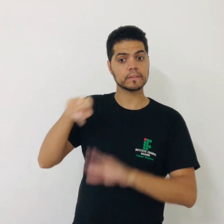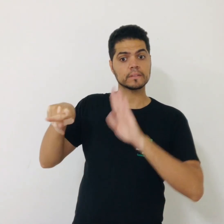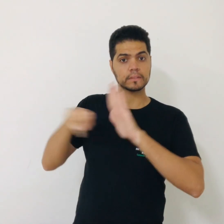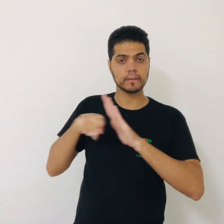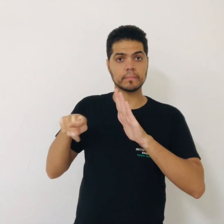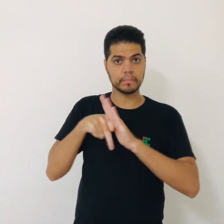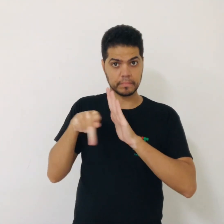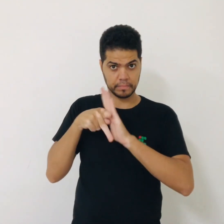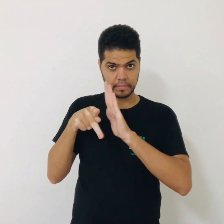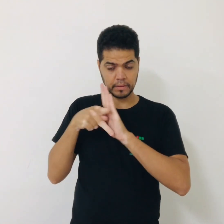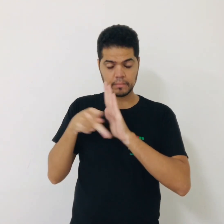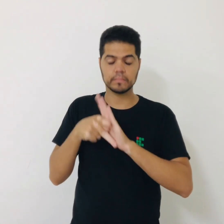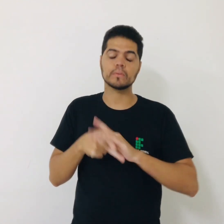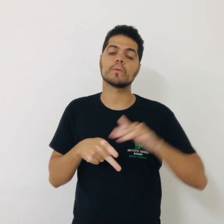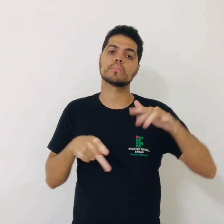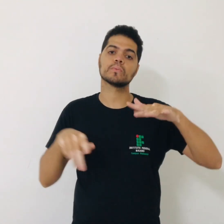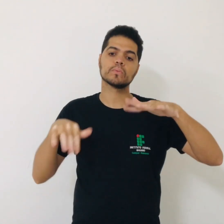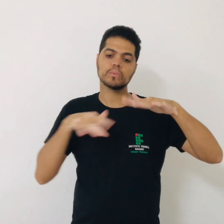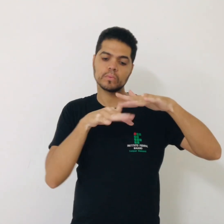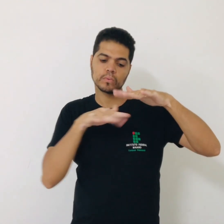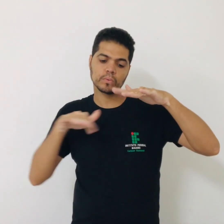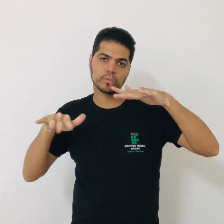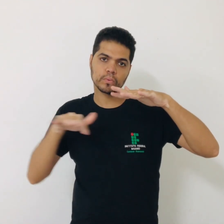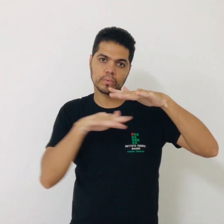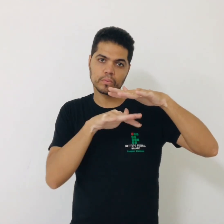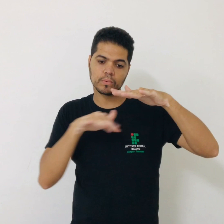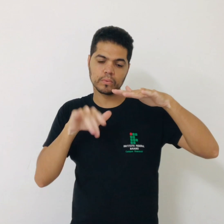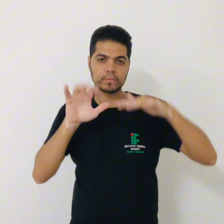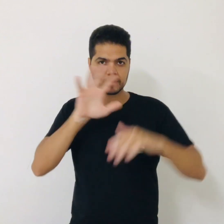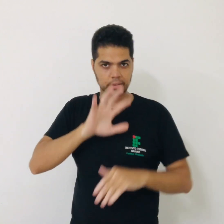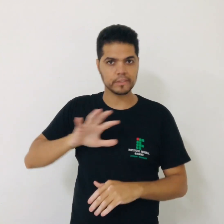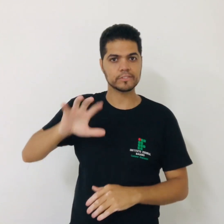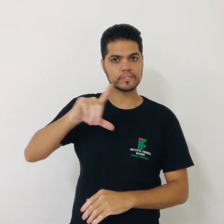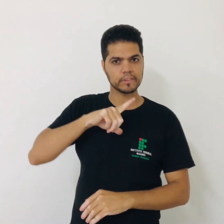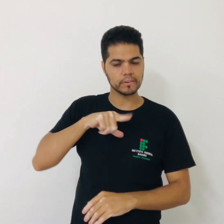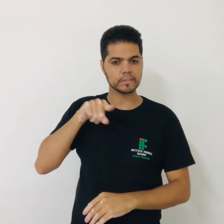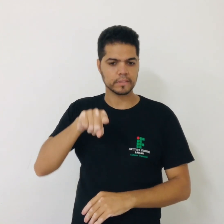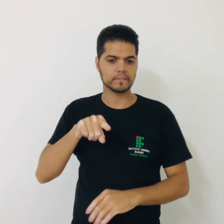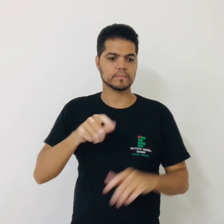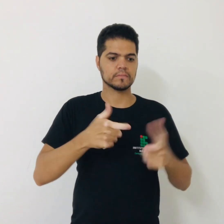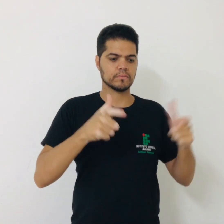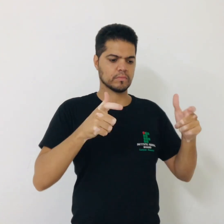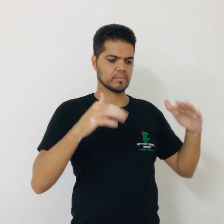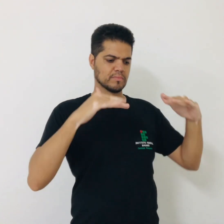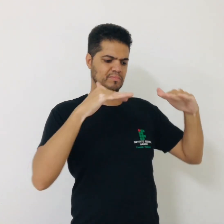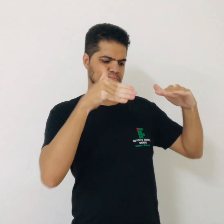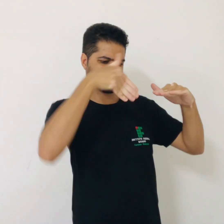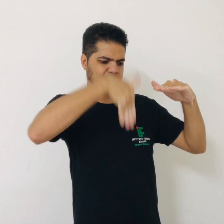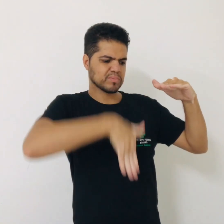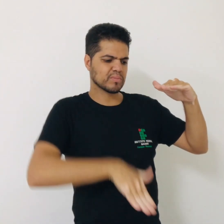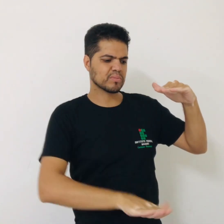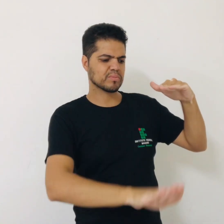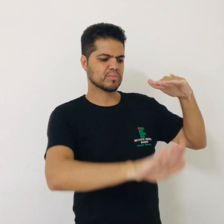consideravelmente o nível, alagando as regiões mais baixas, forçando os pecuaristas a deslocarem os